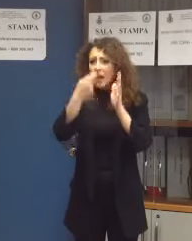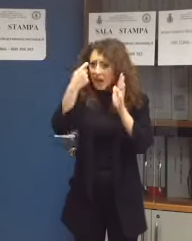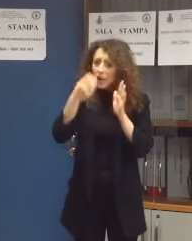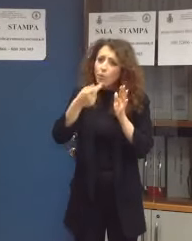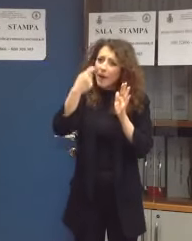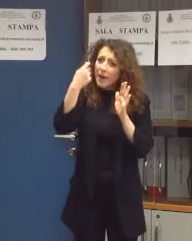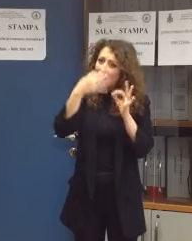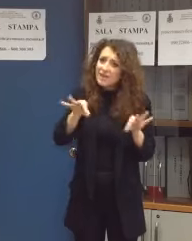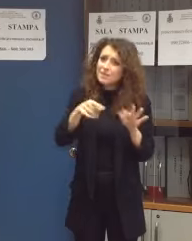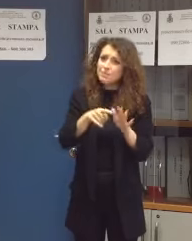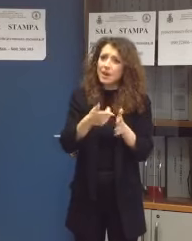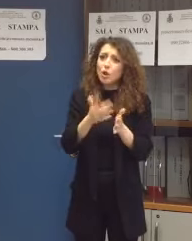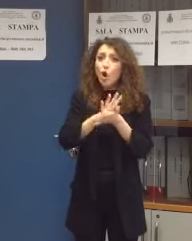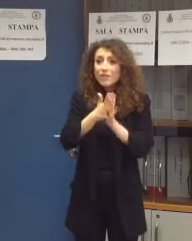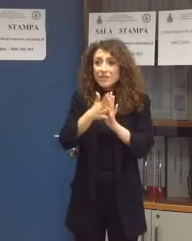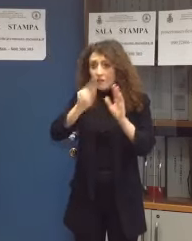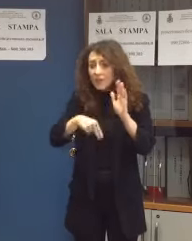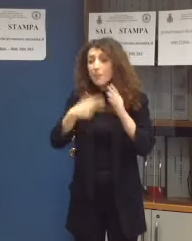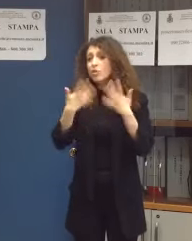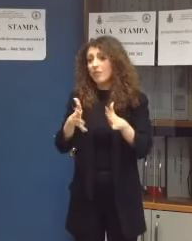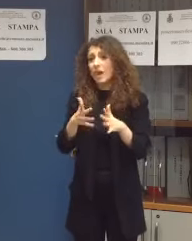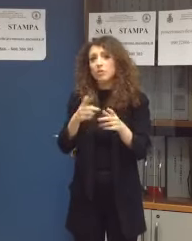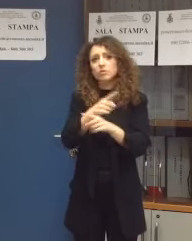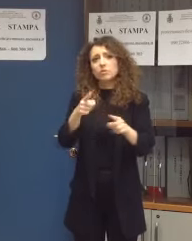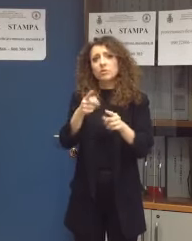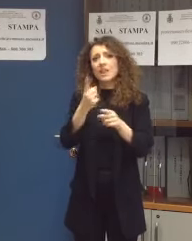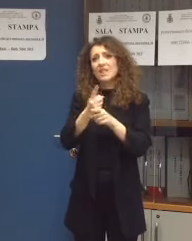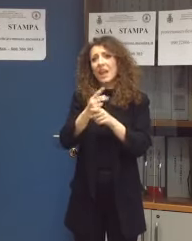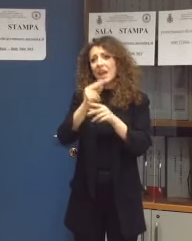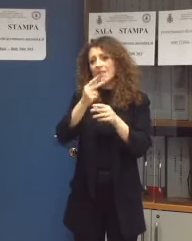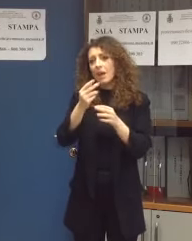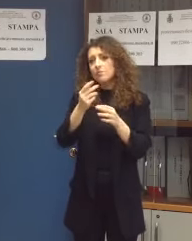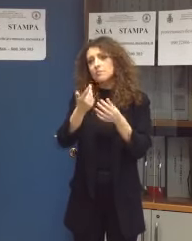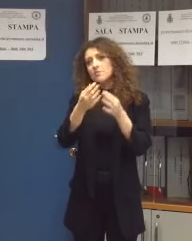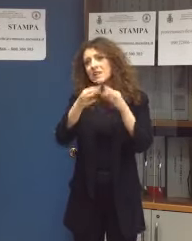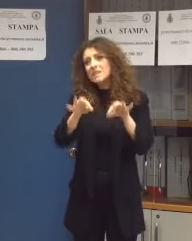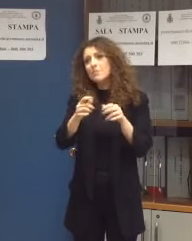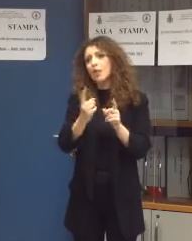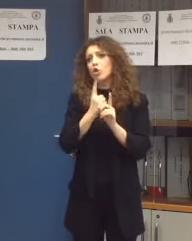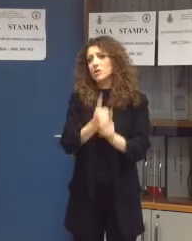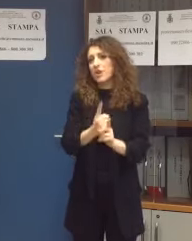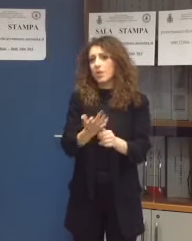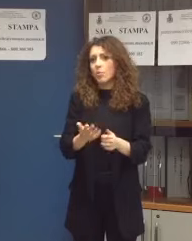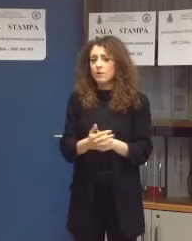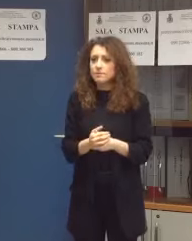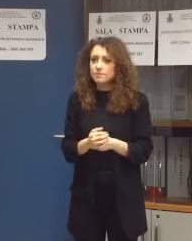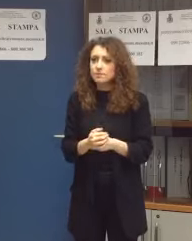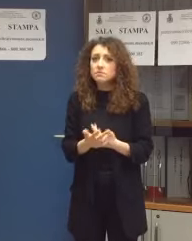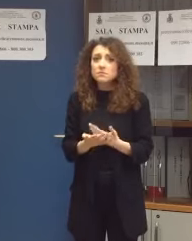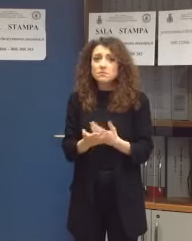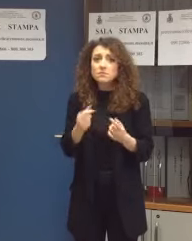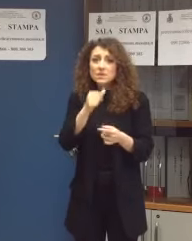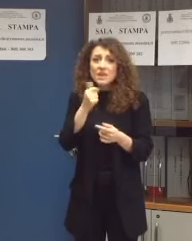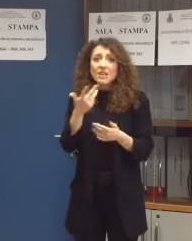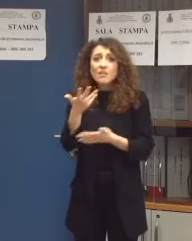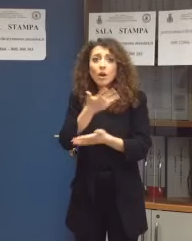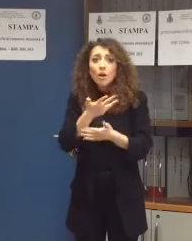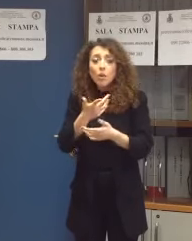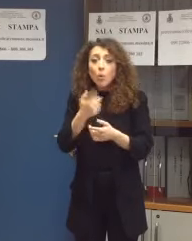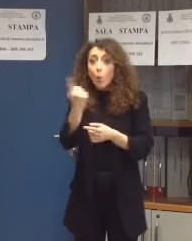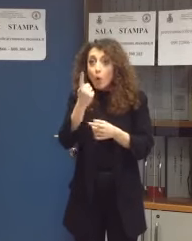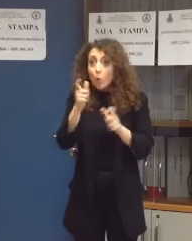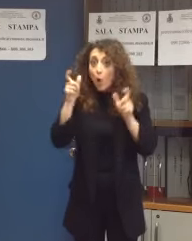essere puntualmente rispettata, perché una misura per funzionare ha bisogno anche della collaborazione di chi ha voluto aderire all'iniziativa. Nessuno è